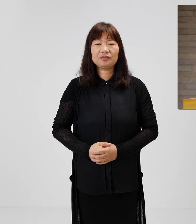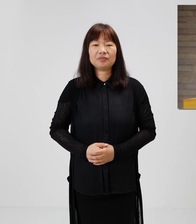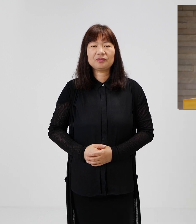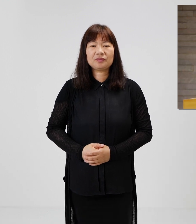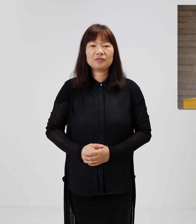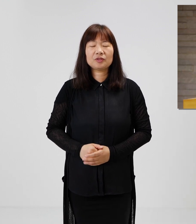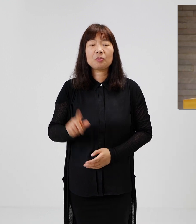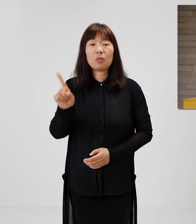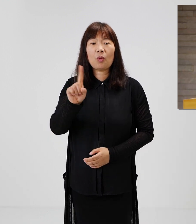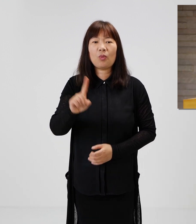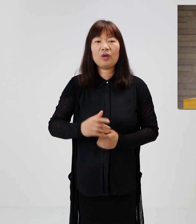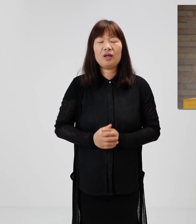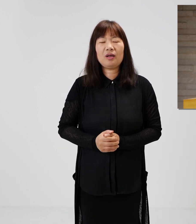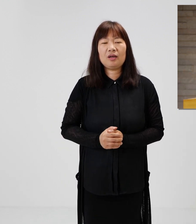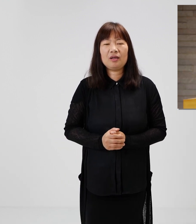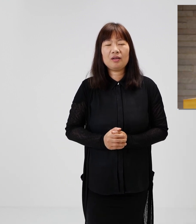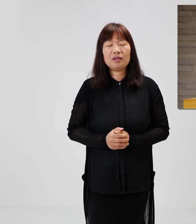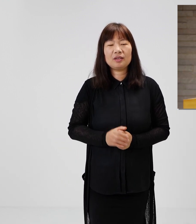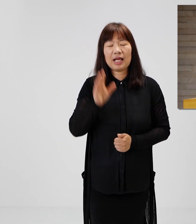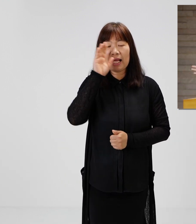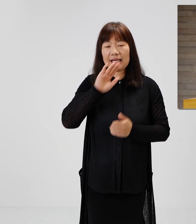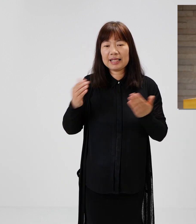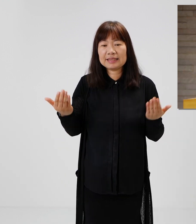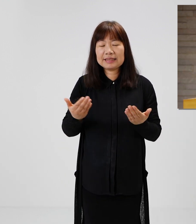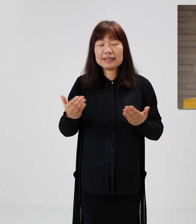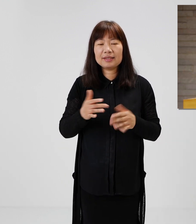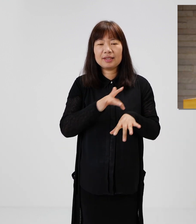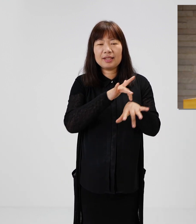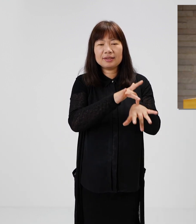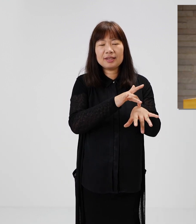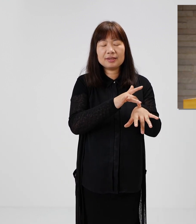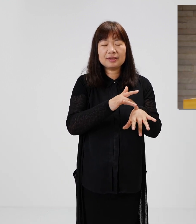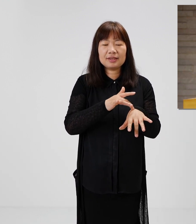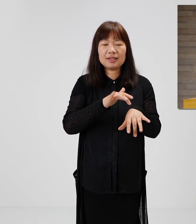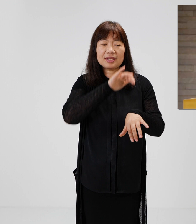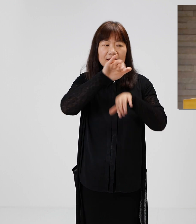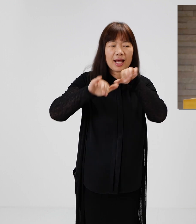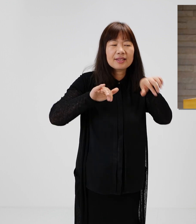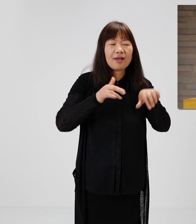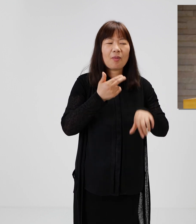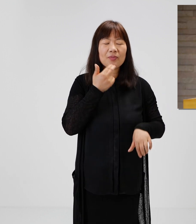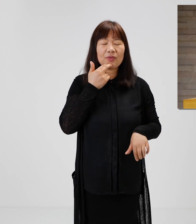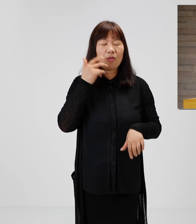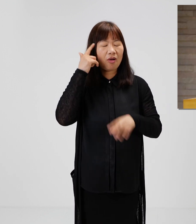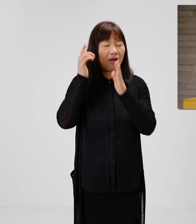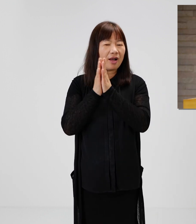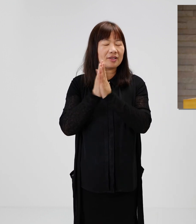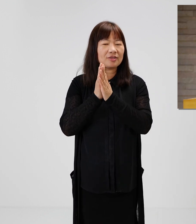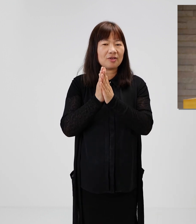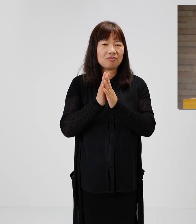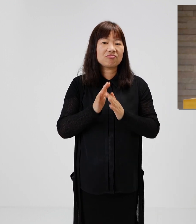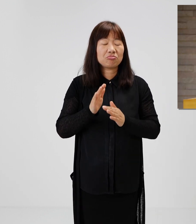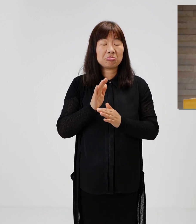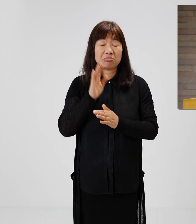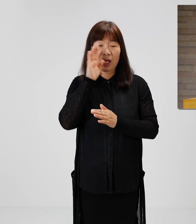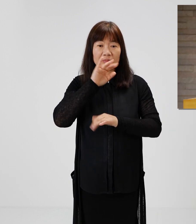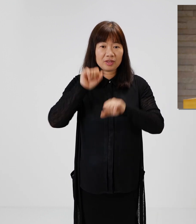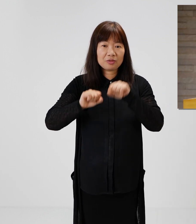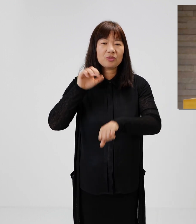이런 얘기를 했어요. 악한 일에는 사탄이 간섭도 안 한다. 알아서 열심히들 못된 짓